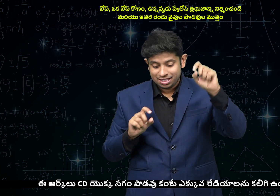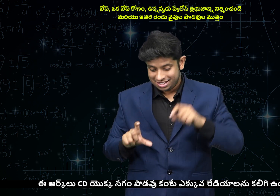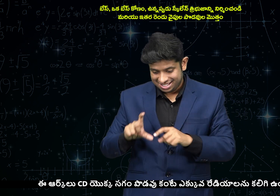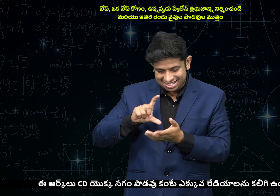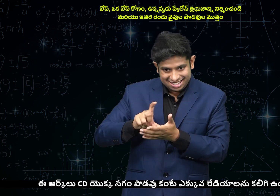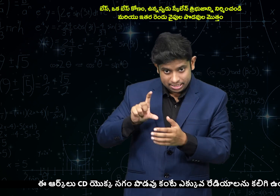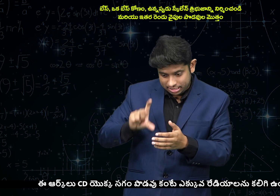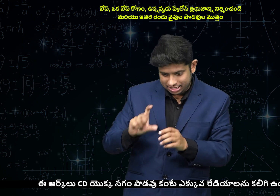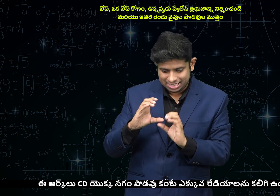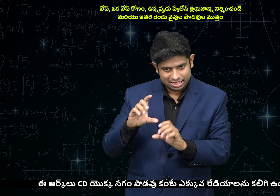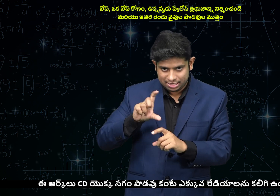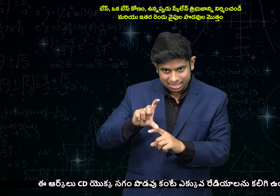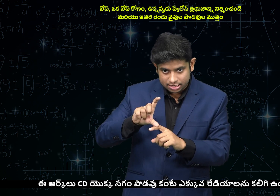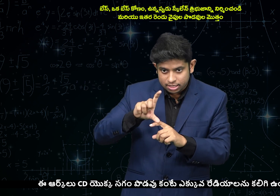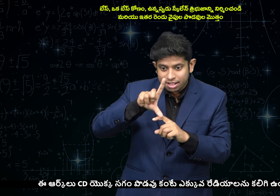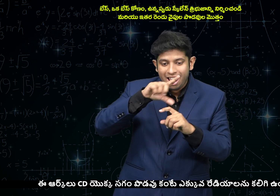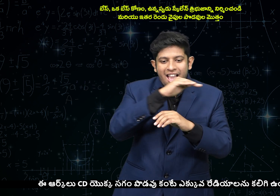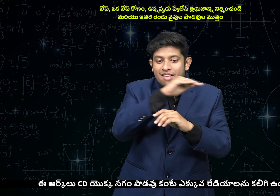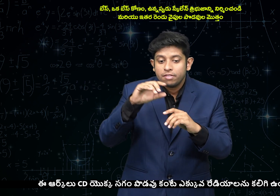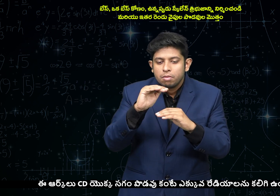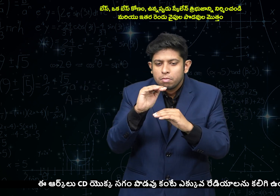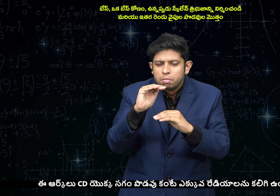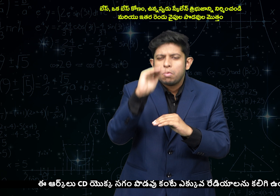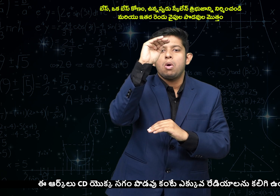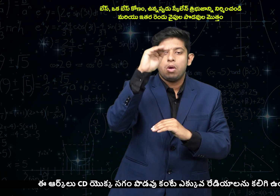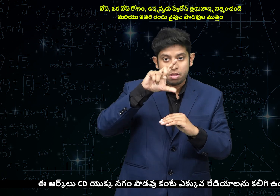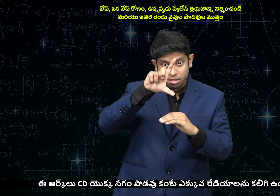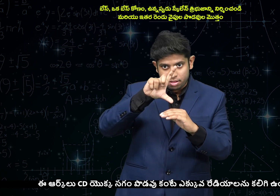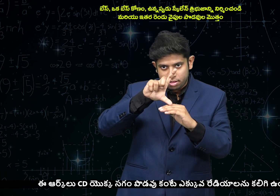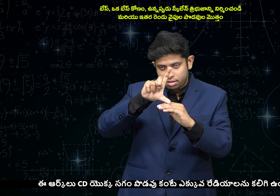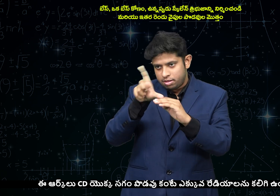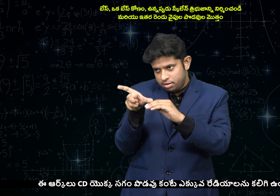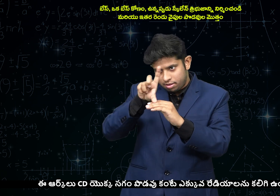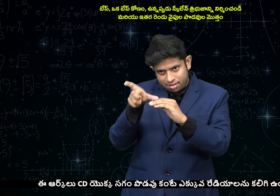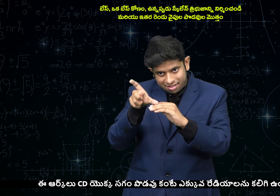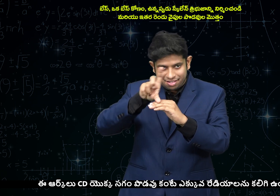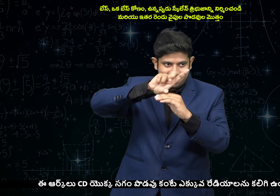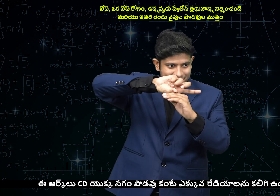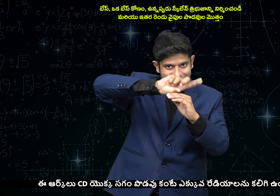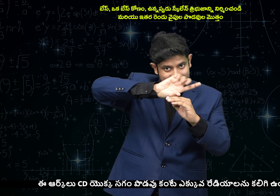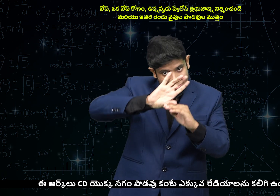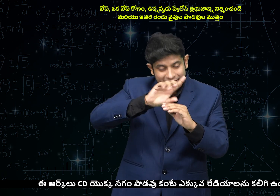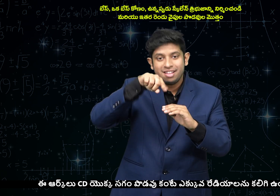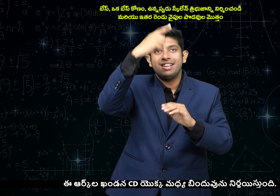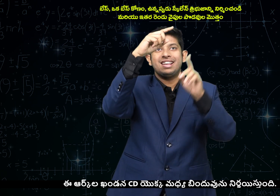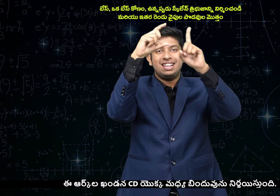ఈ ఆర్క్లు CD పొడవులో సగం కంటే ఎక్కువ వ్యాసార్థాన్ని కలిగి ఉండాలి. ఈ